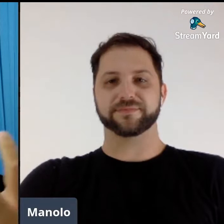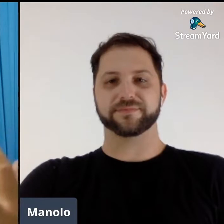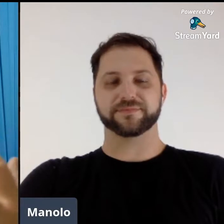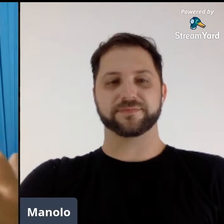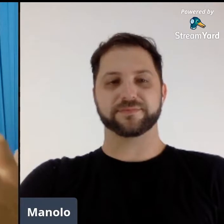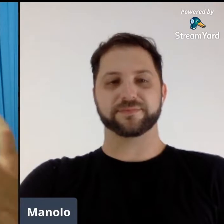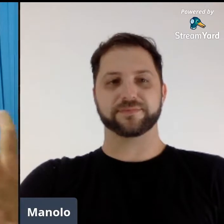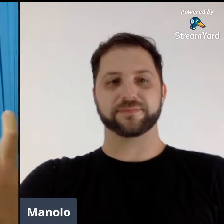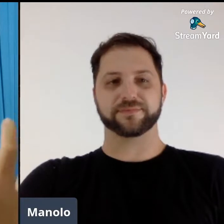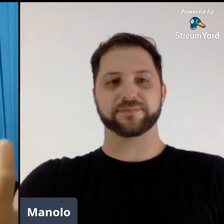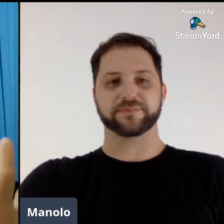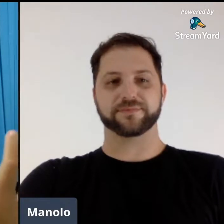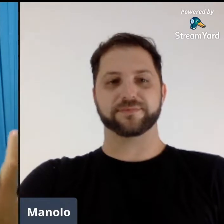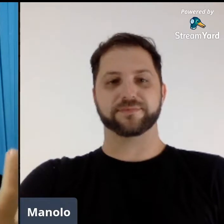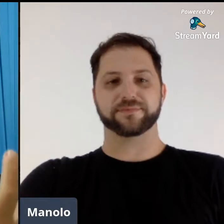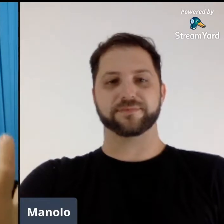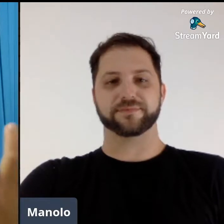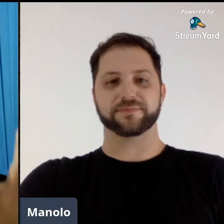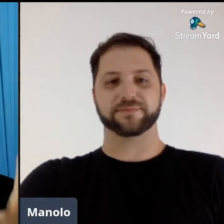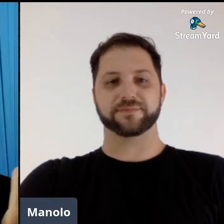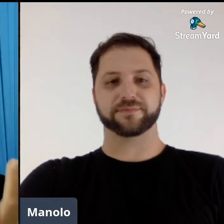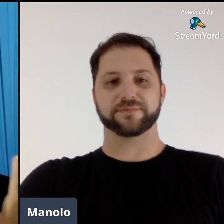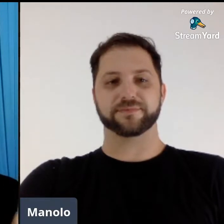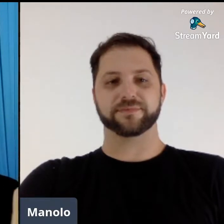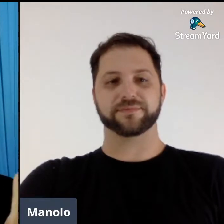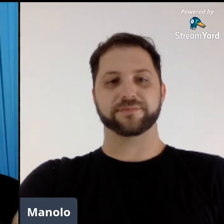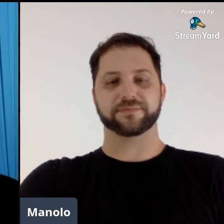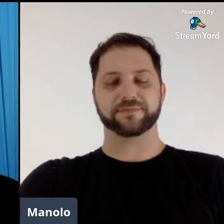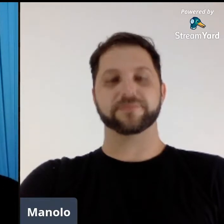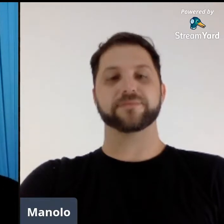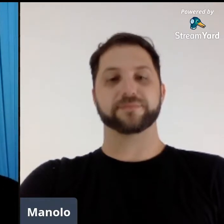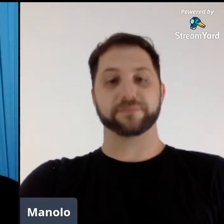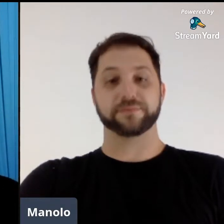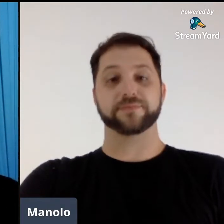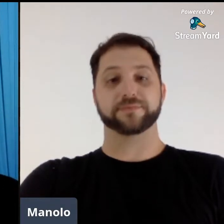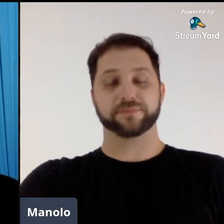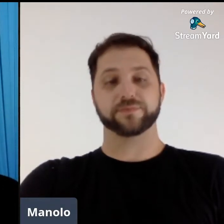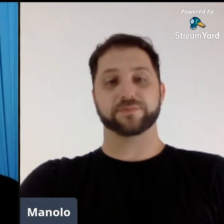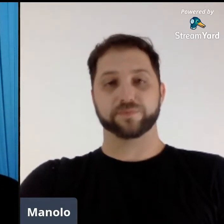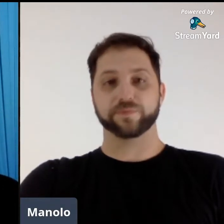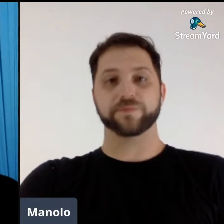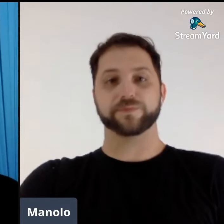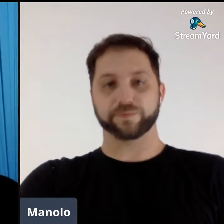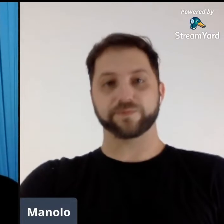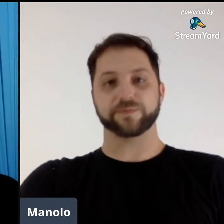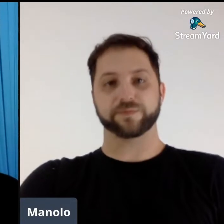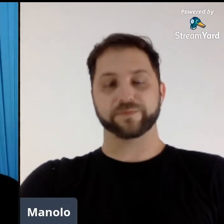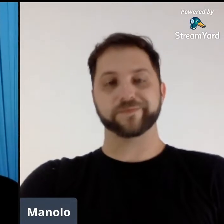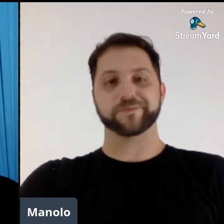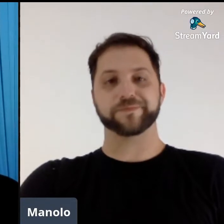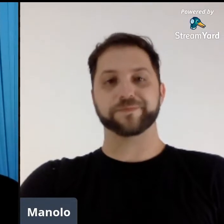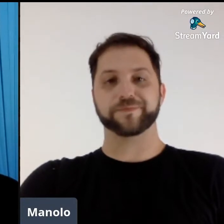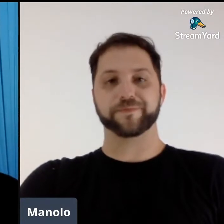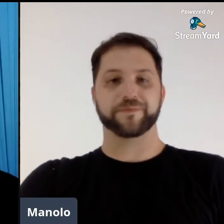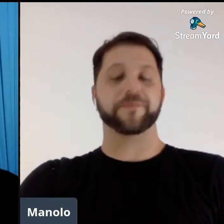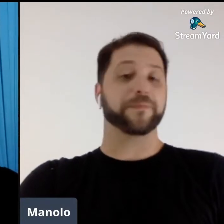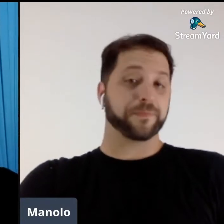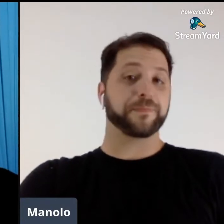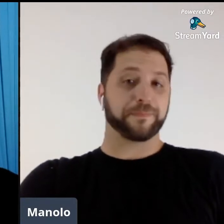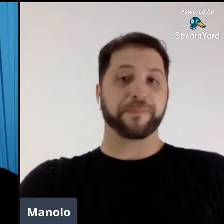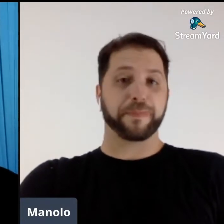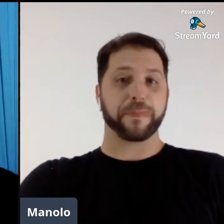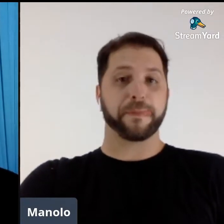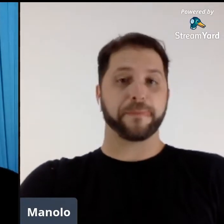a gente entender o que sente, o que passa um surdo na sociedade, porque é muito diferente de um cadeirante, que todo mundo vê que